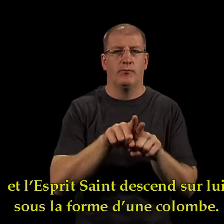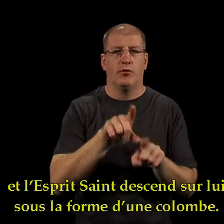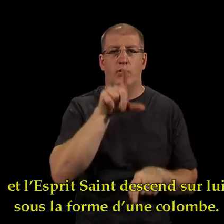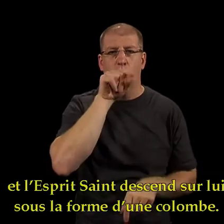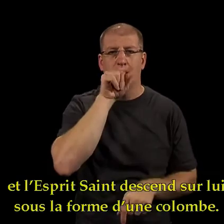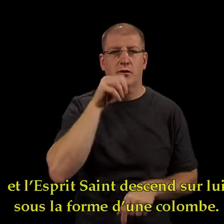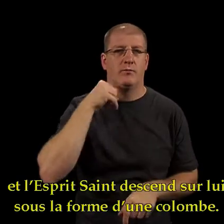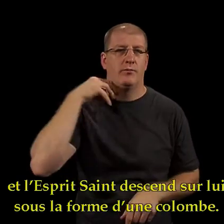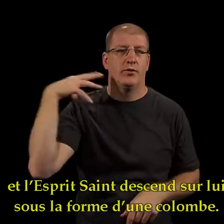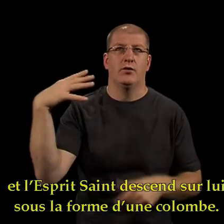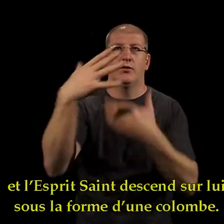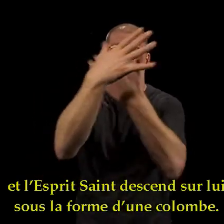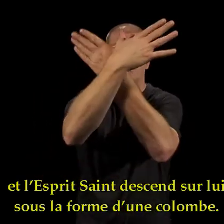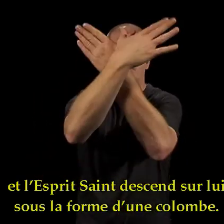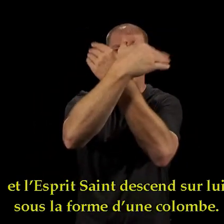sous la forme d'une colombe.